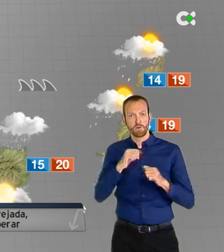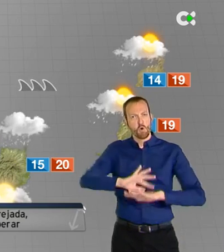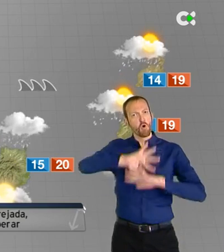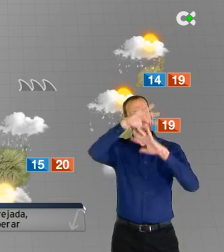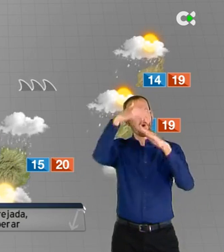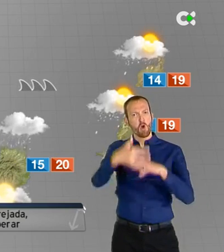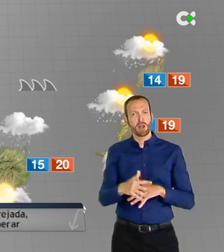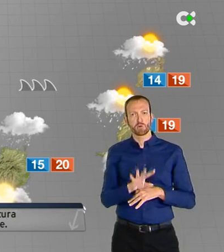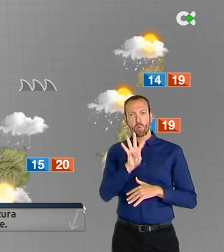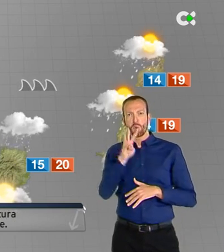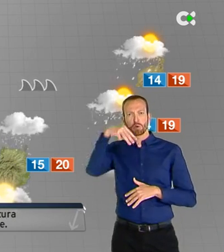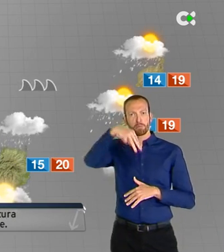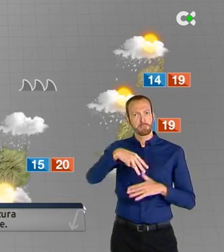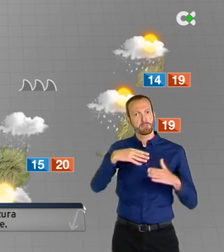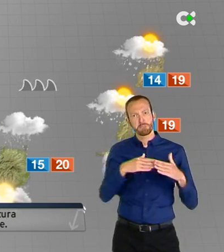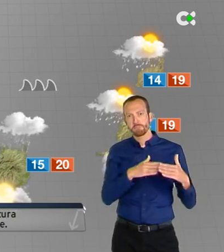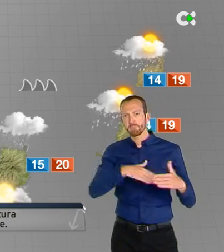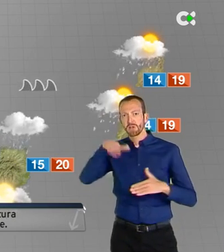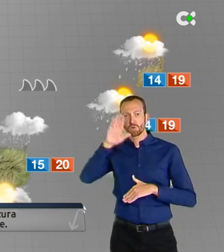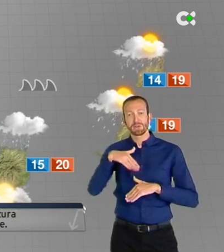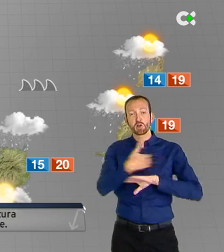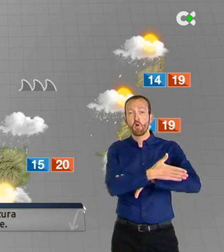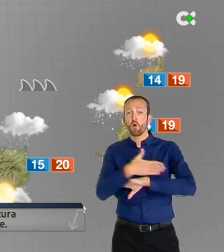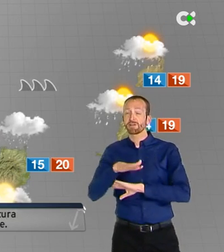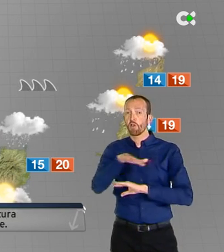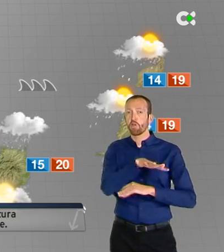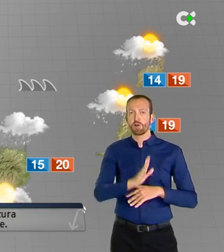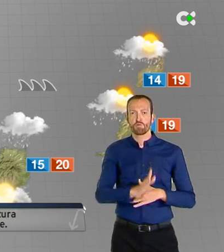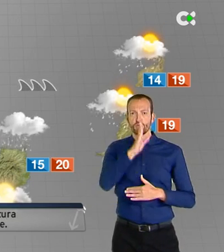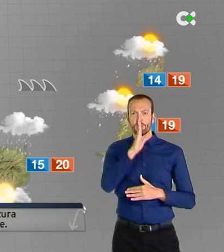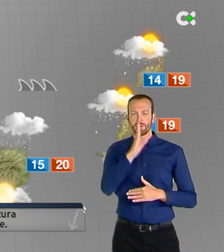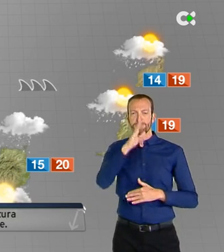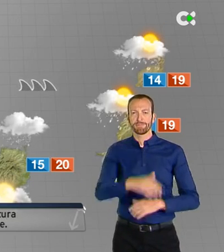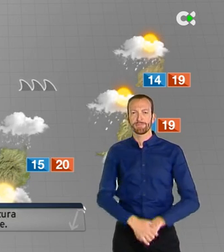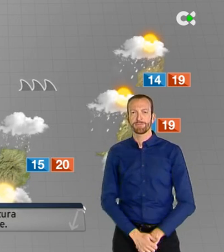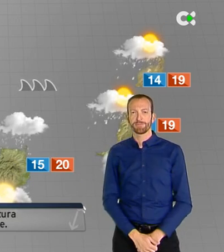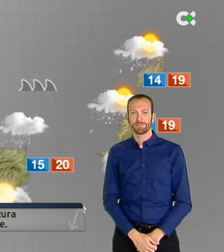con olas que podrían superar los 4 metros de altura en las costas del norte.